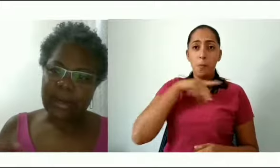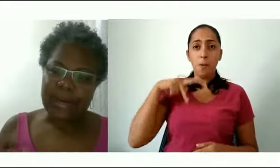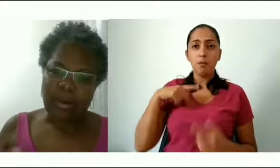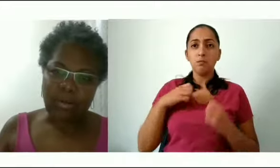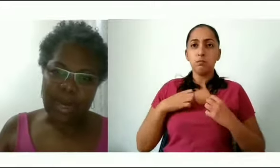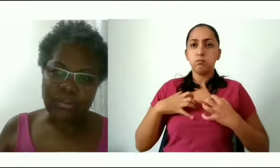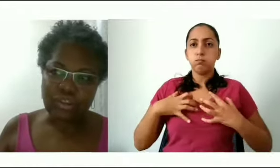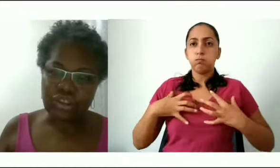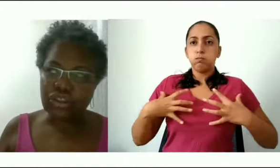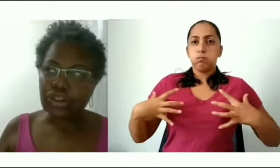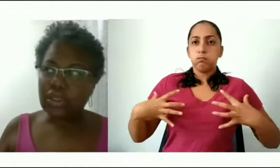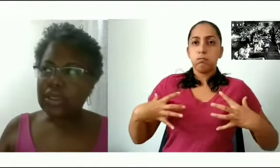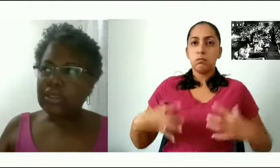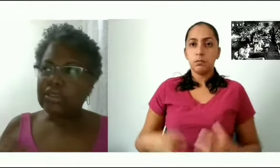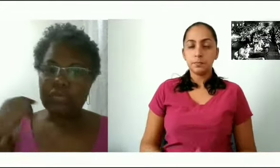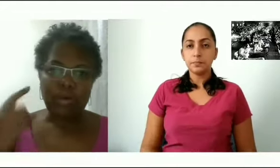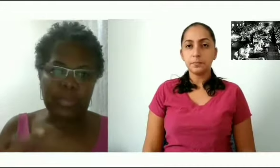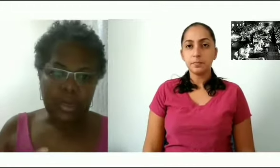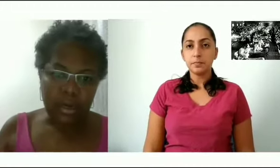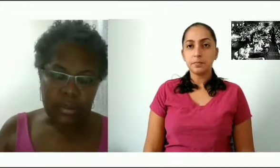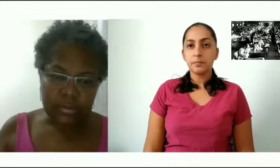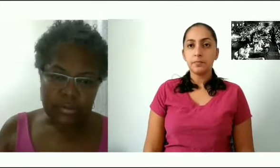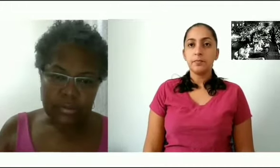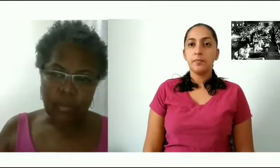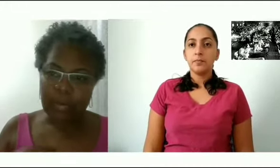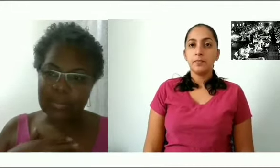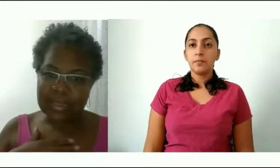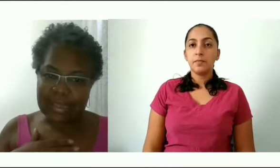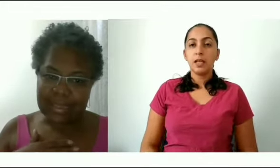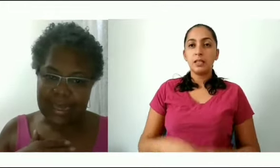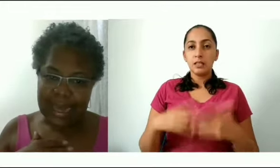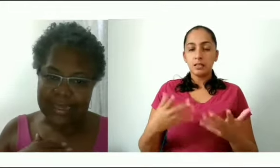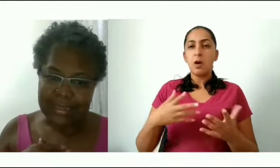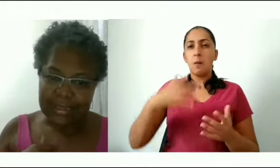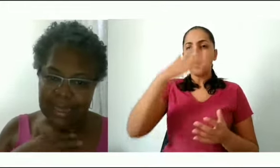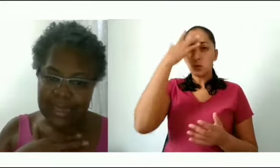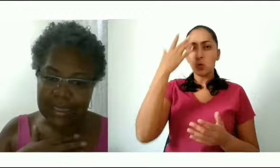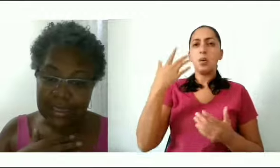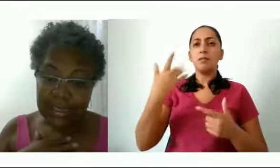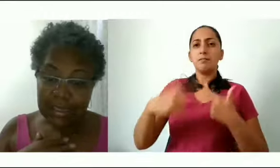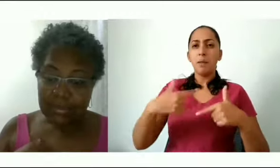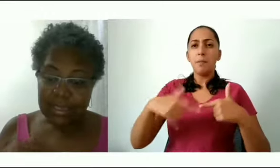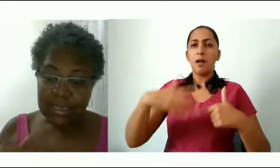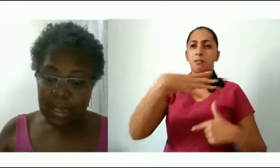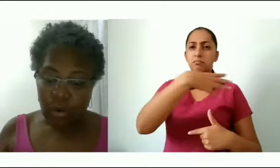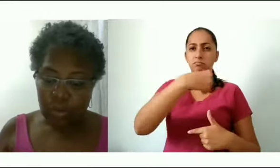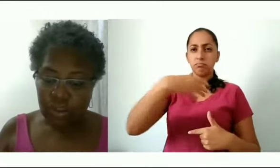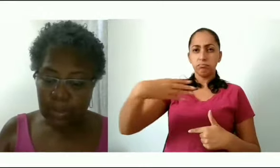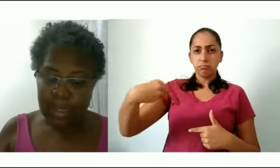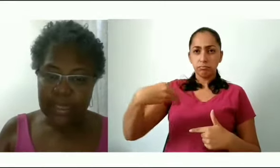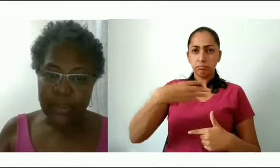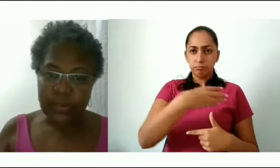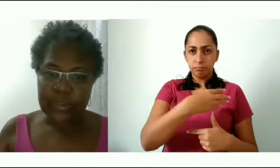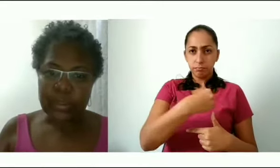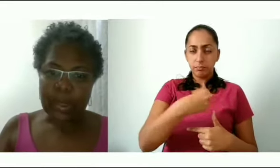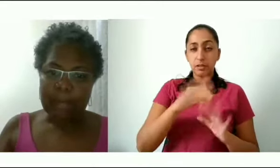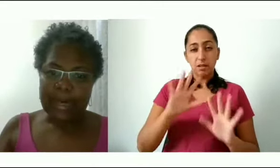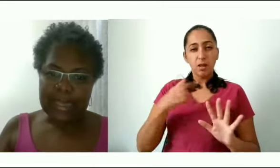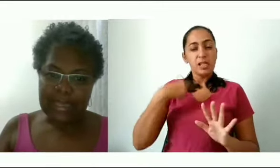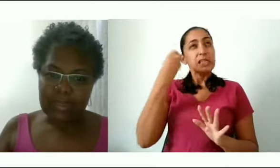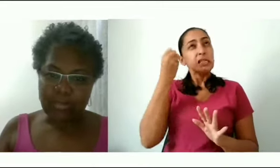né, trabalhar com raio-x, se eu não me engano, eu posso até estar errada aqui, mas é onde que a Marie